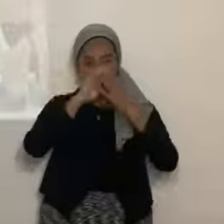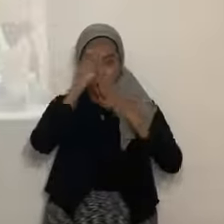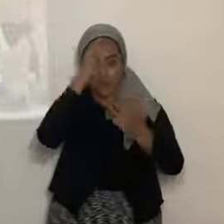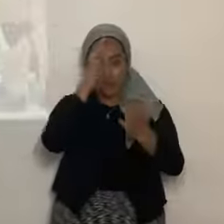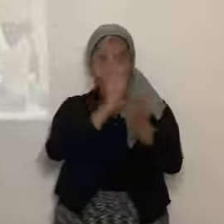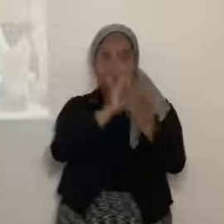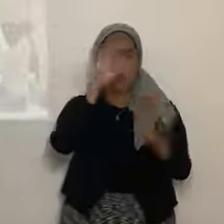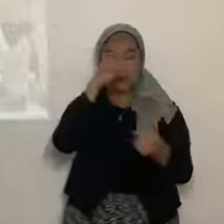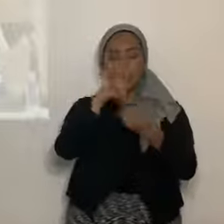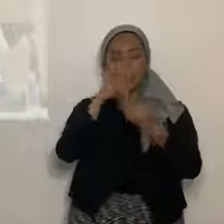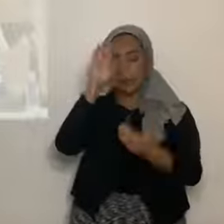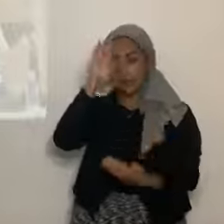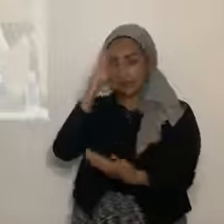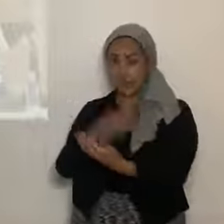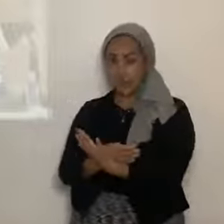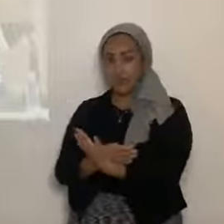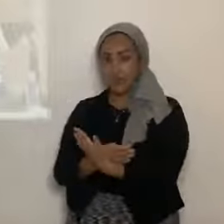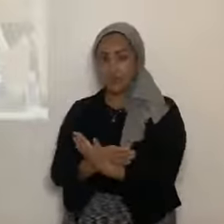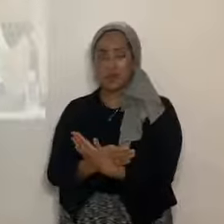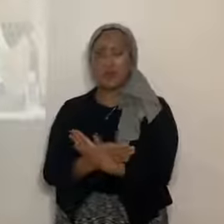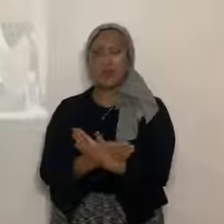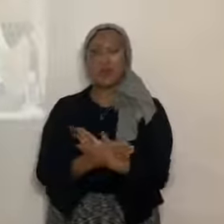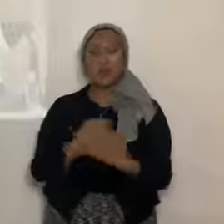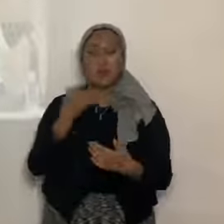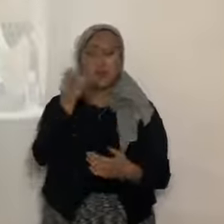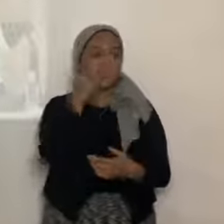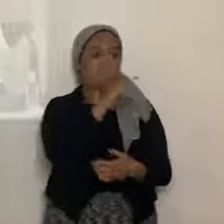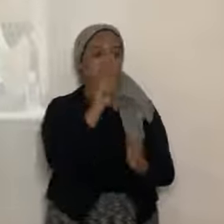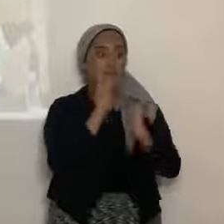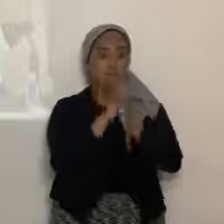Hijo. 14, si algo pidieres en mi nombre, yo lo haré.